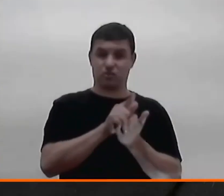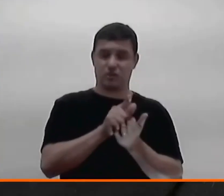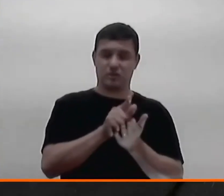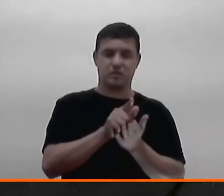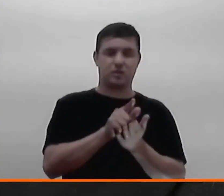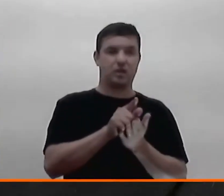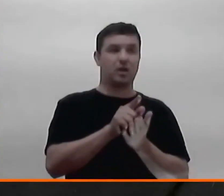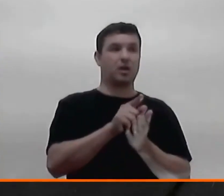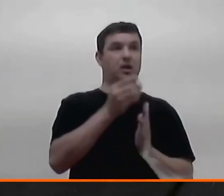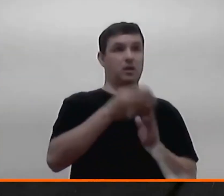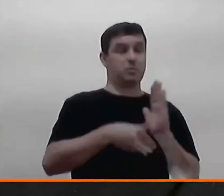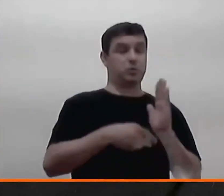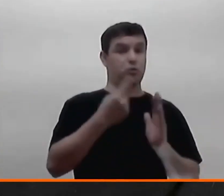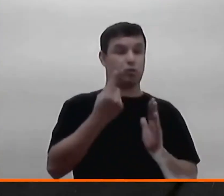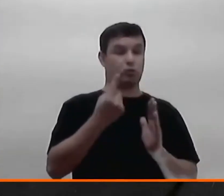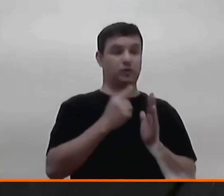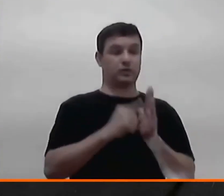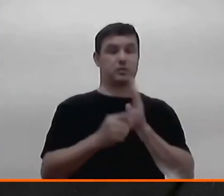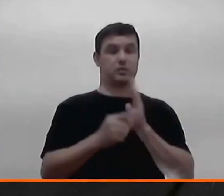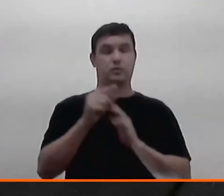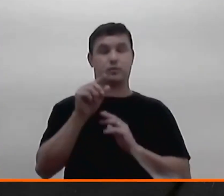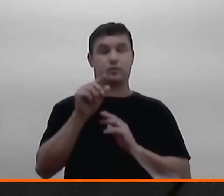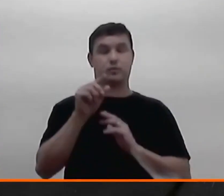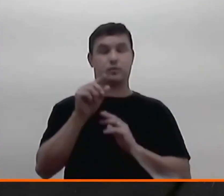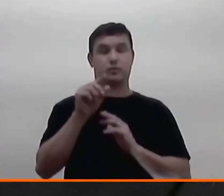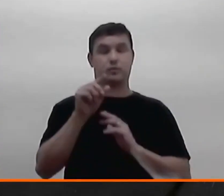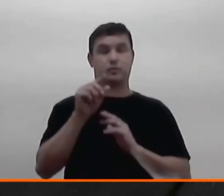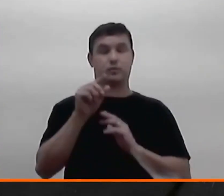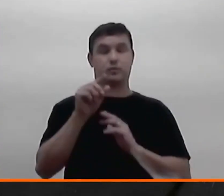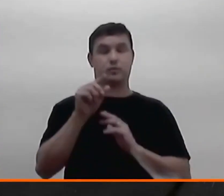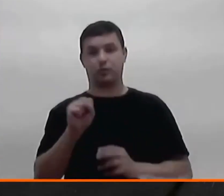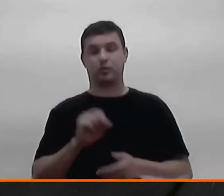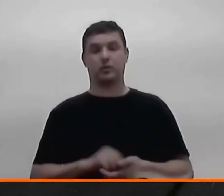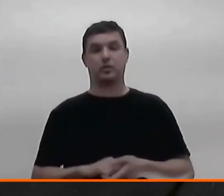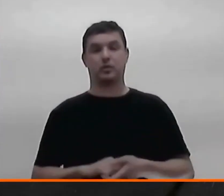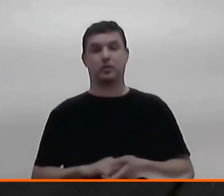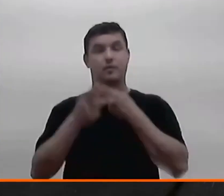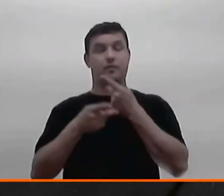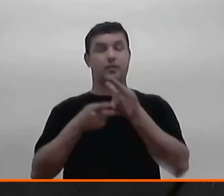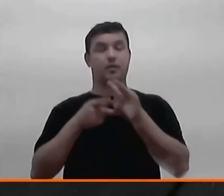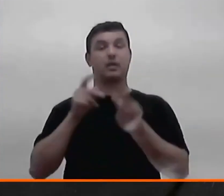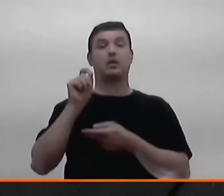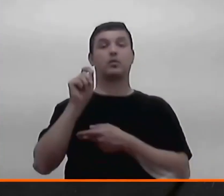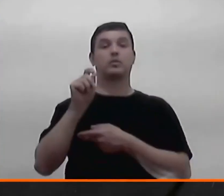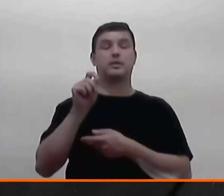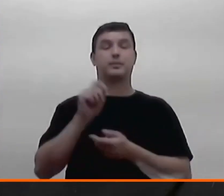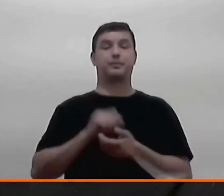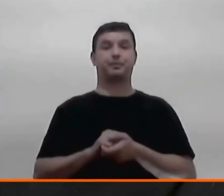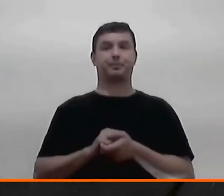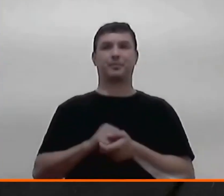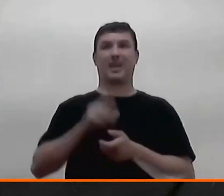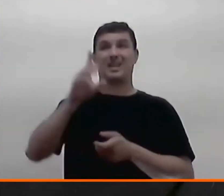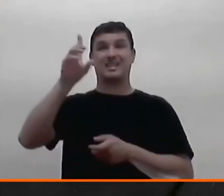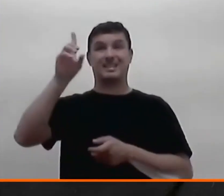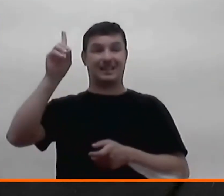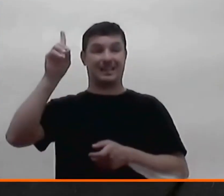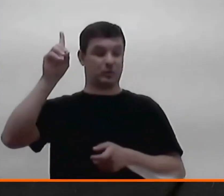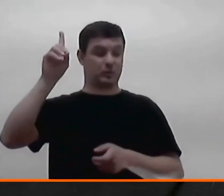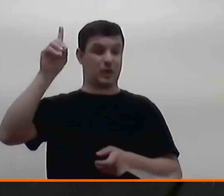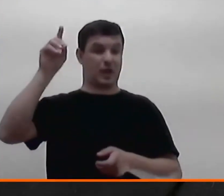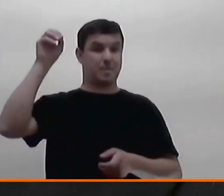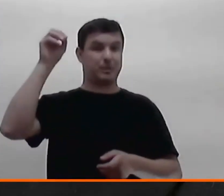28, Senhor Jesus, diz assim, e Deus os abençoou e lhes disse,